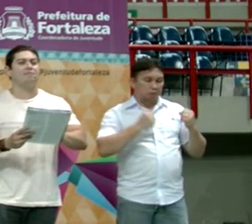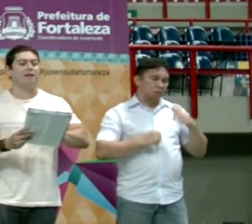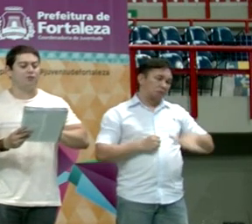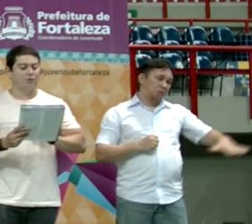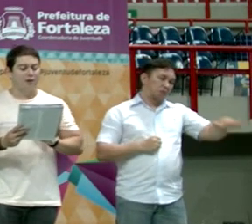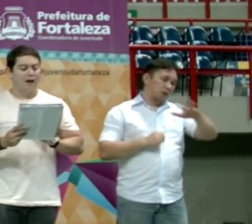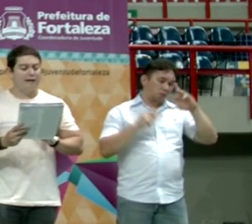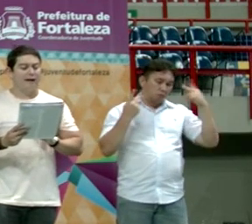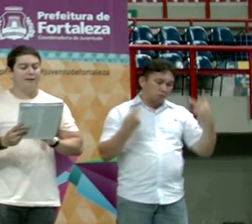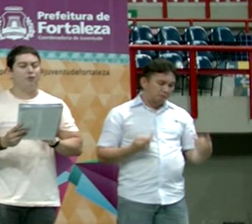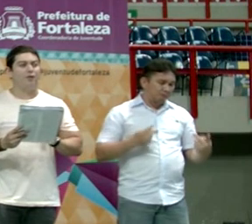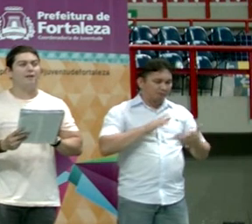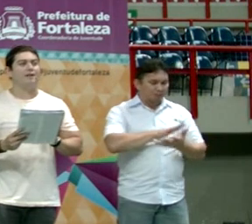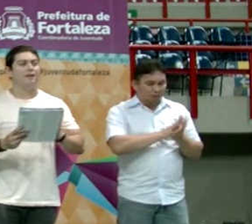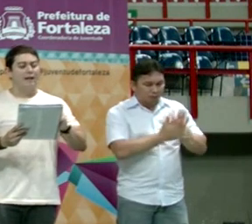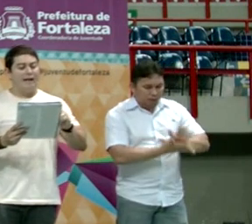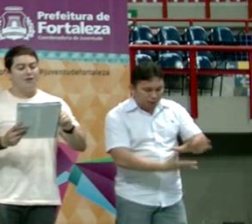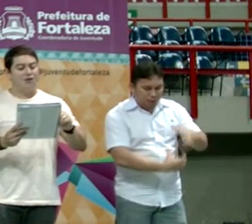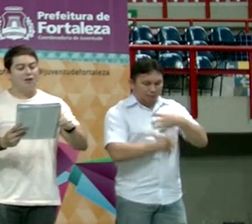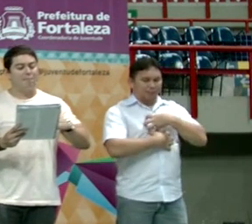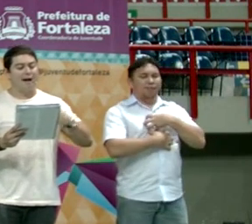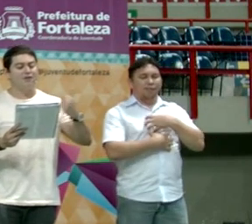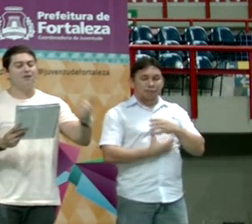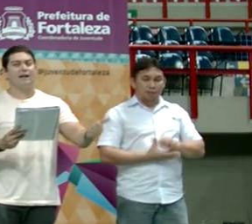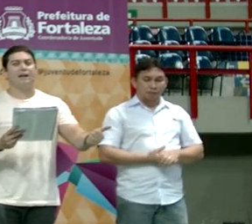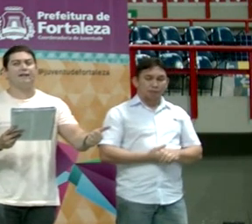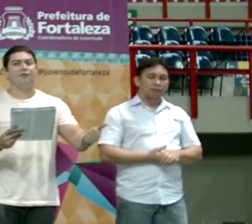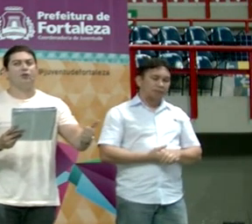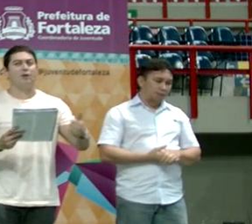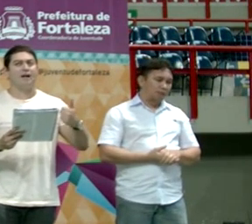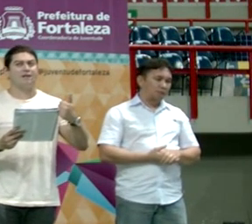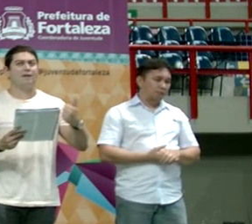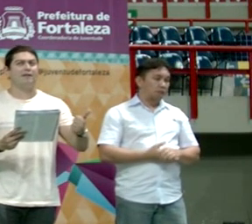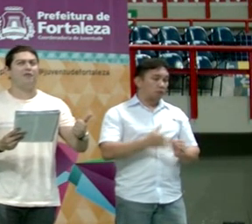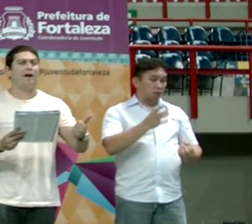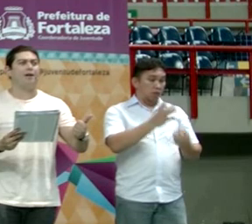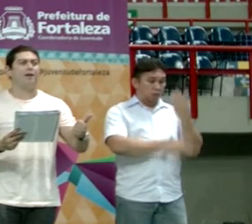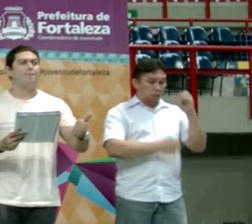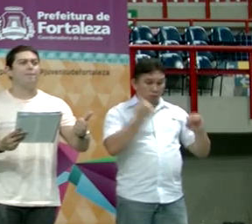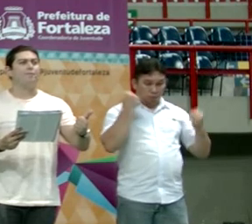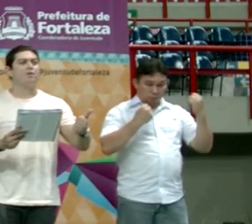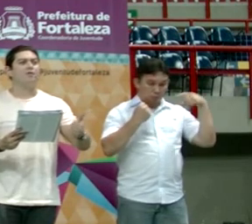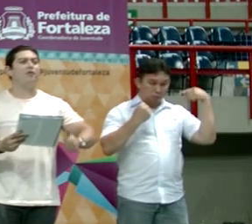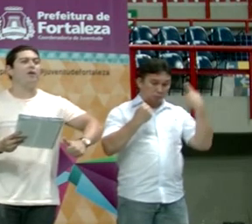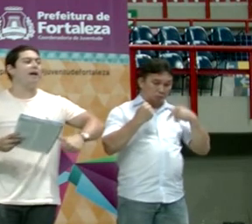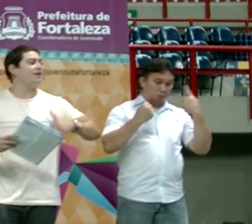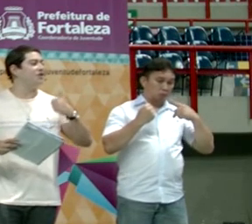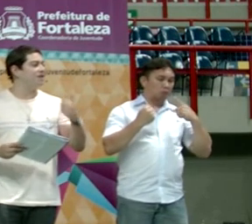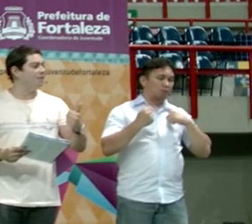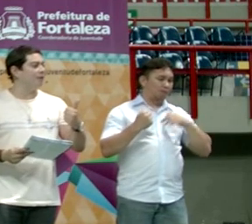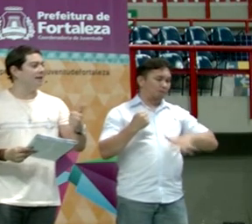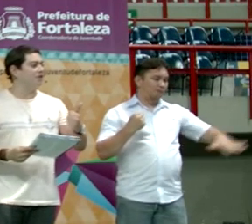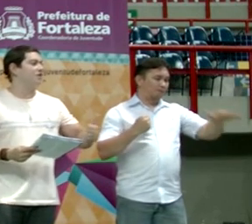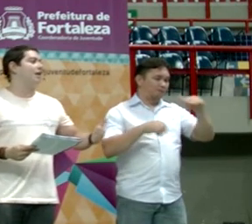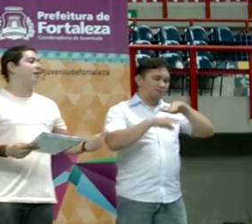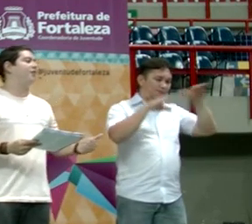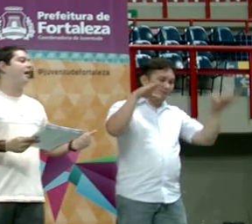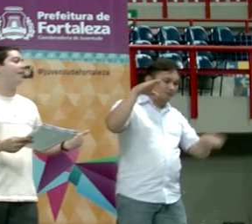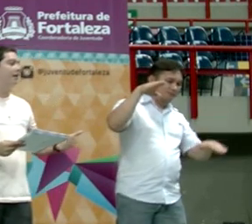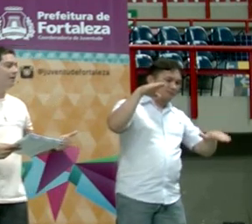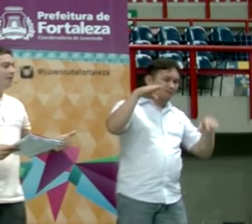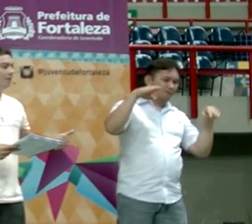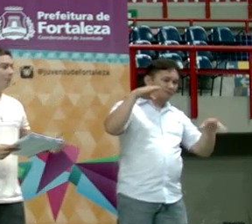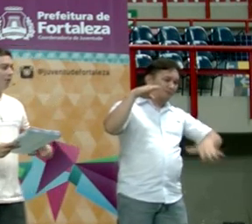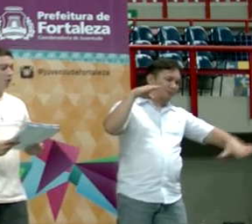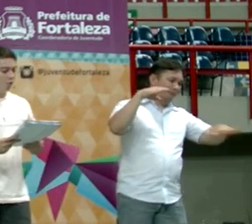que esse nascimento acarretou. Quer dizer, ele diz que mais desagradável do que o nascimento da fábrica foi a desigualdade social